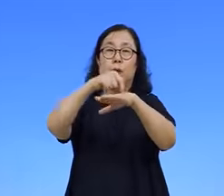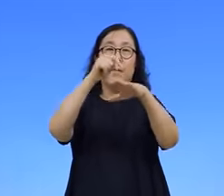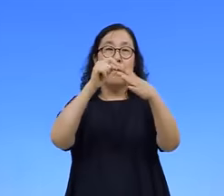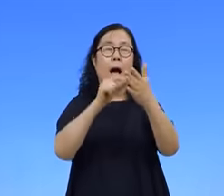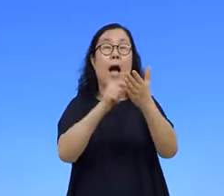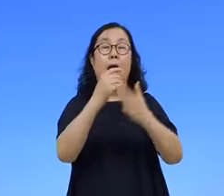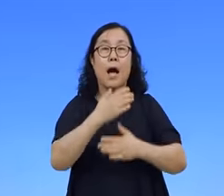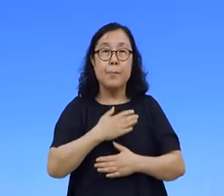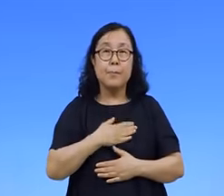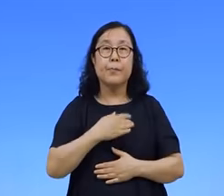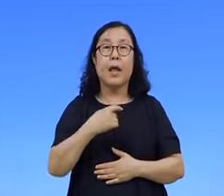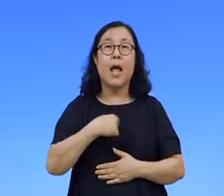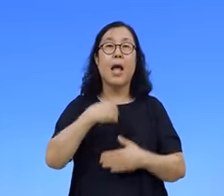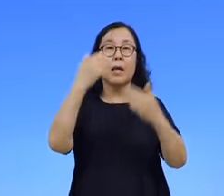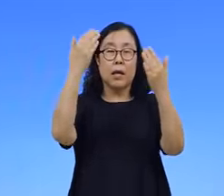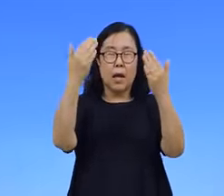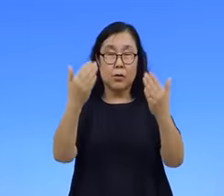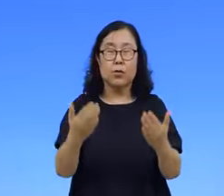주소서.